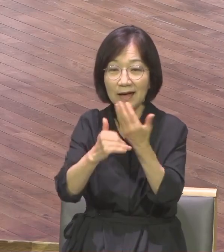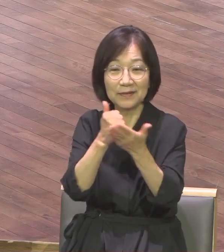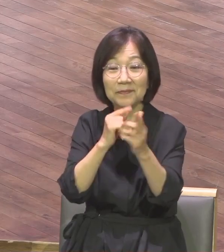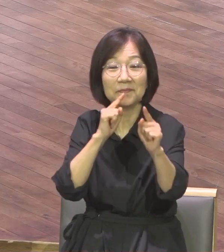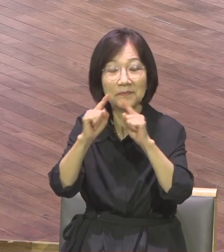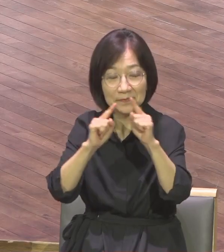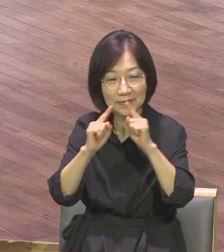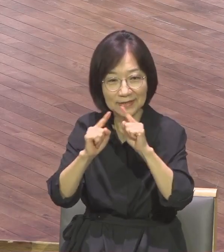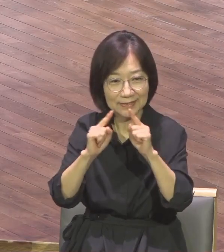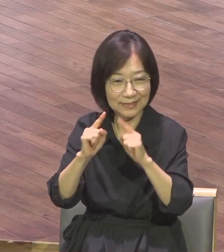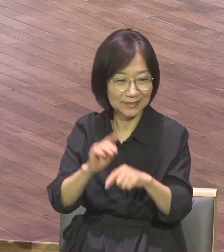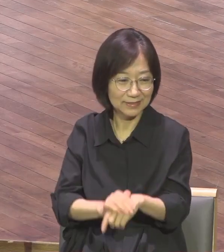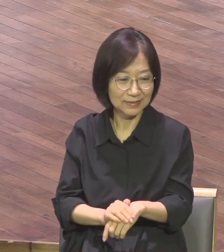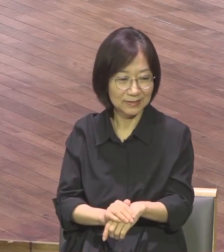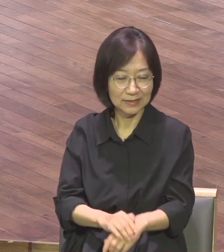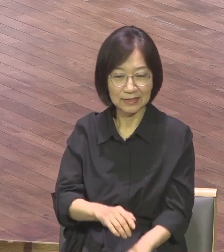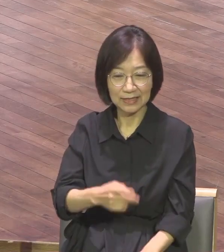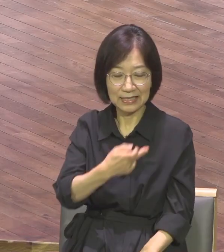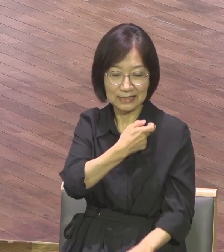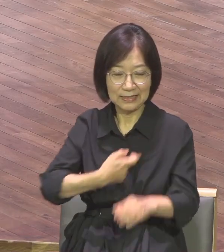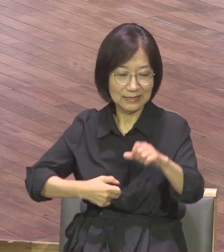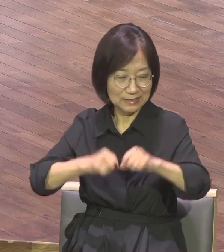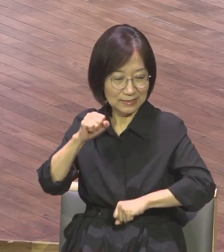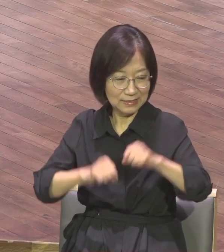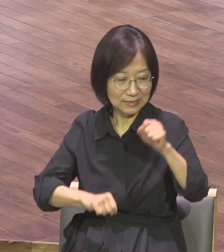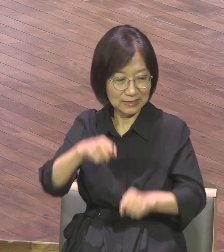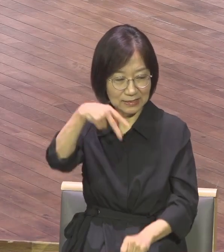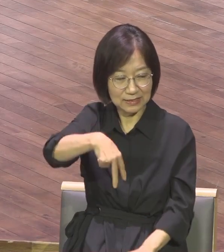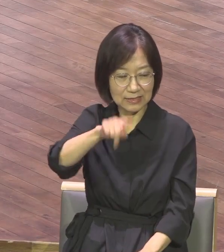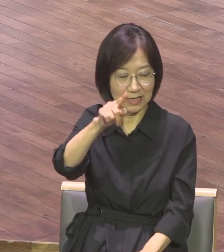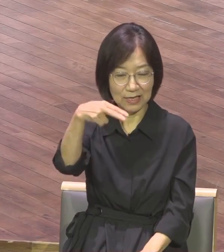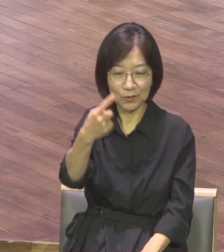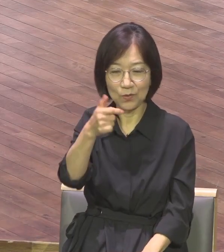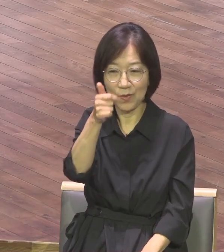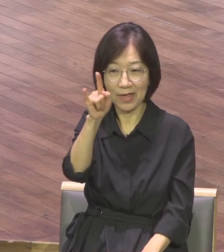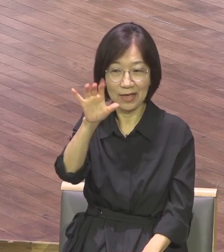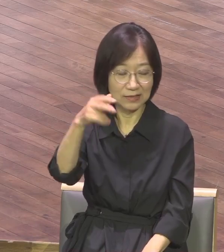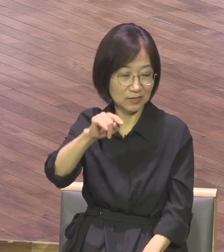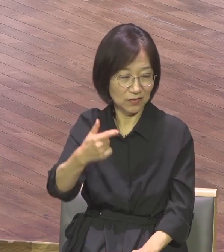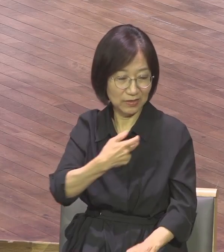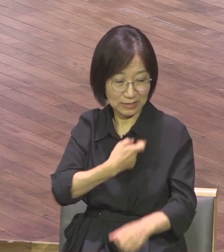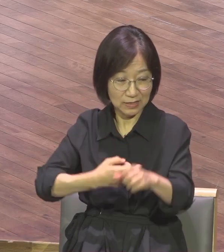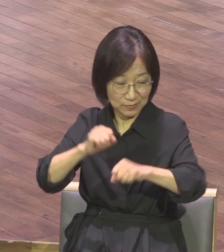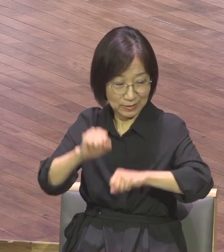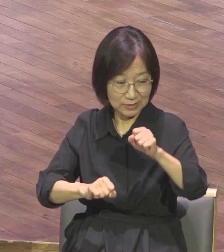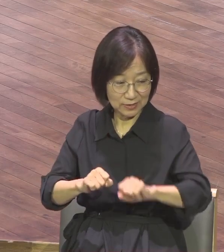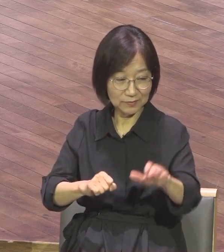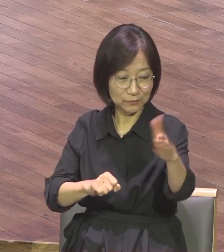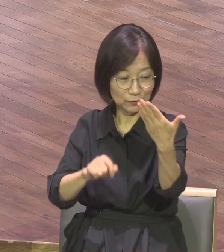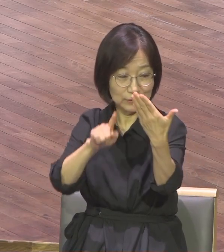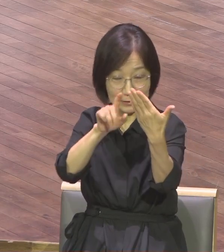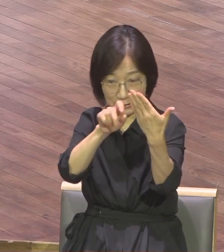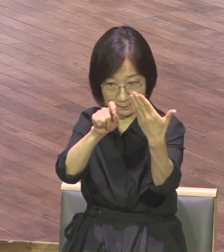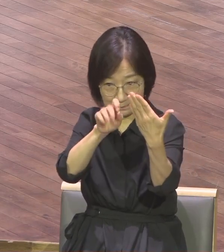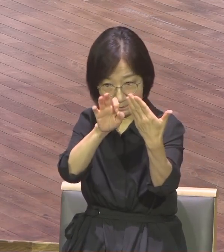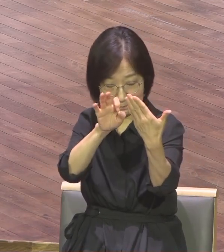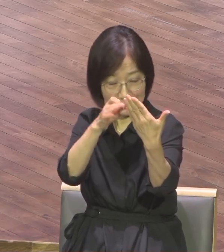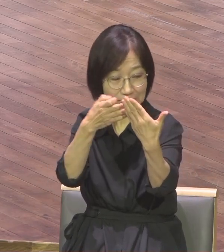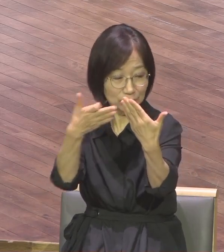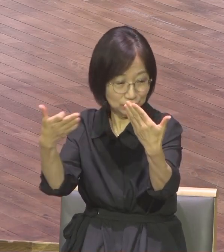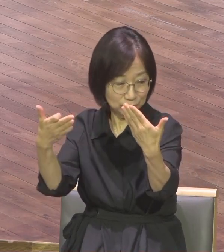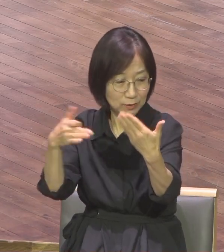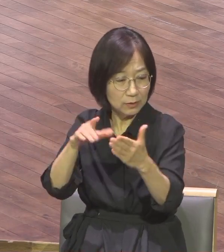받고 성취될 하나님의 말씀은 사도행전 9장 10절에서 19절까지 말씀입니다. 그때